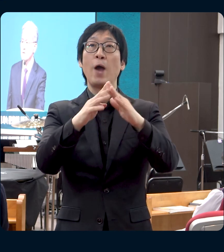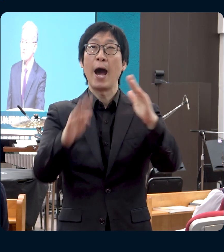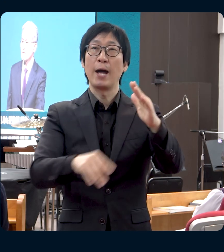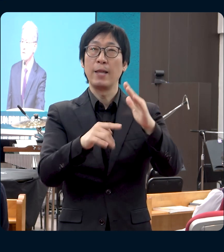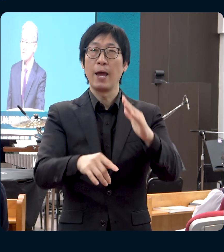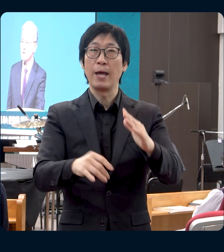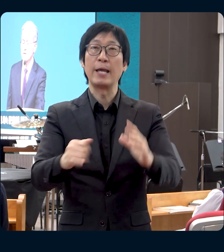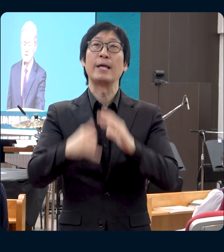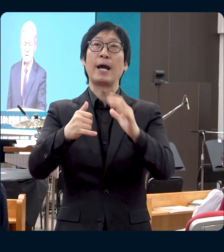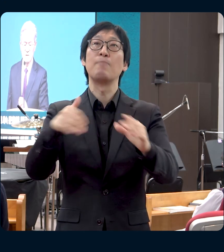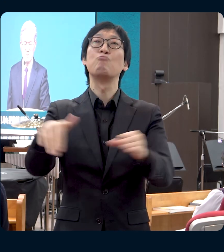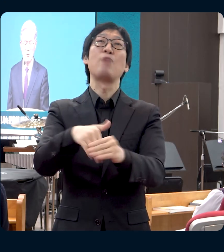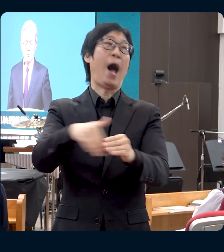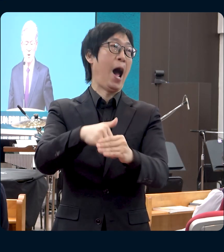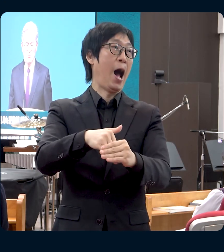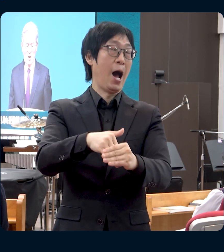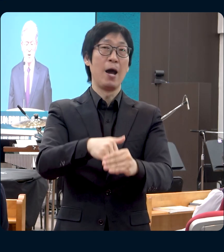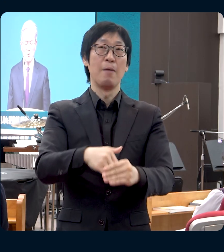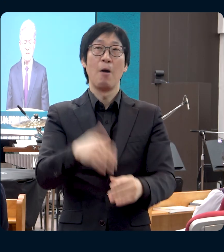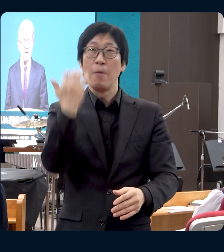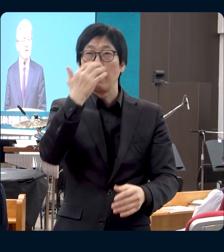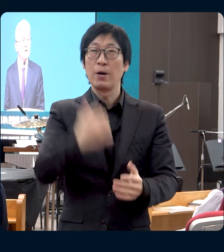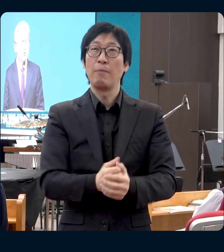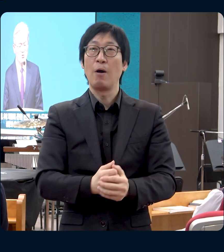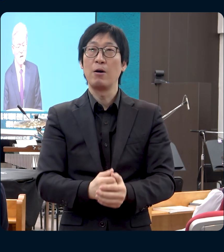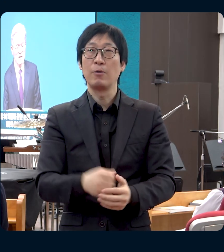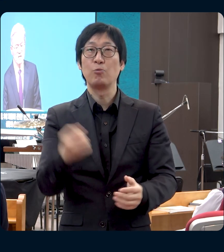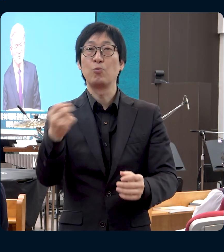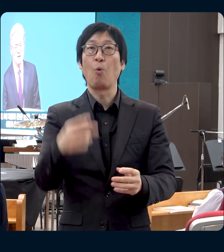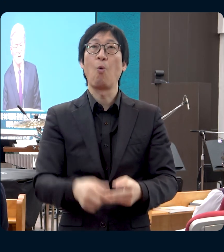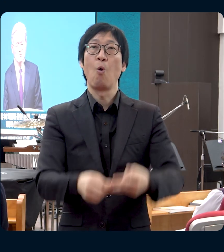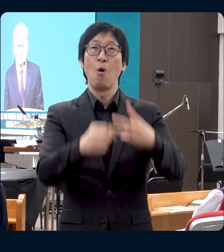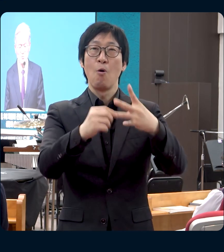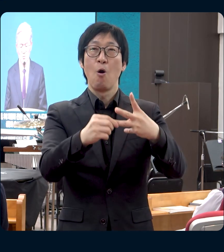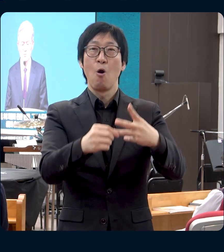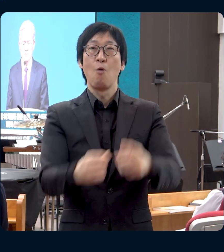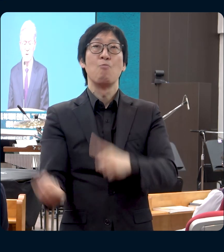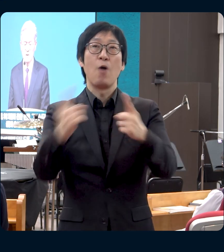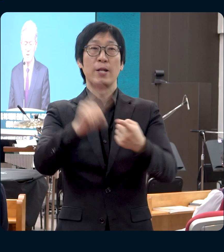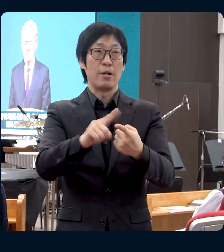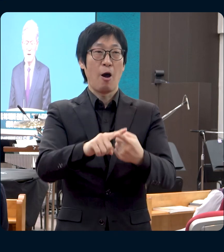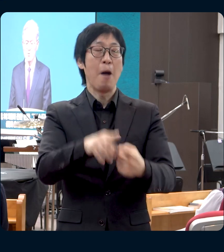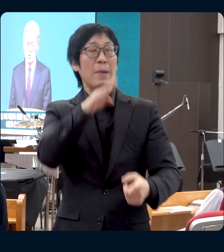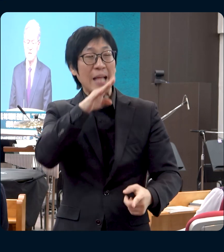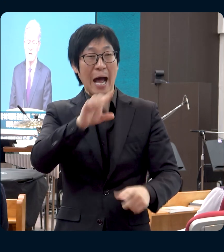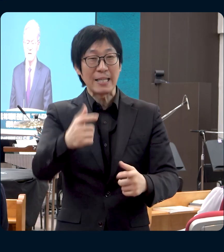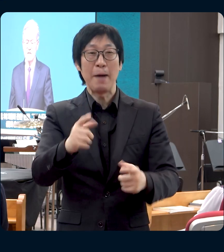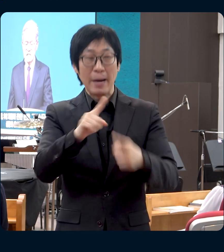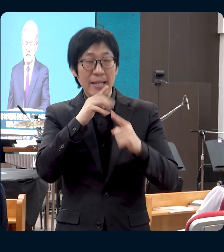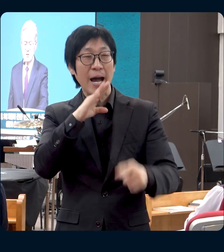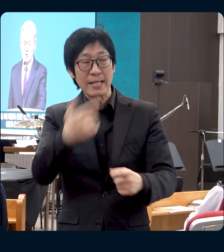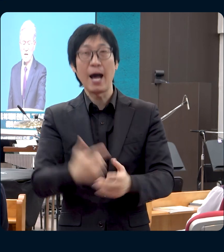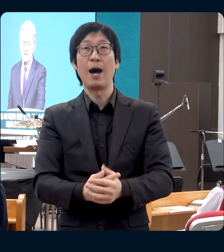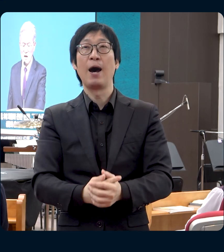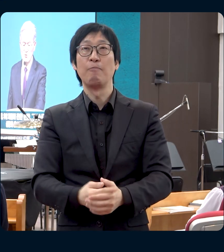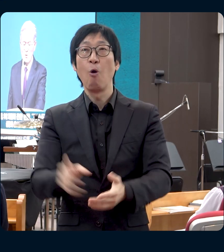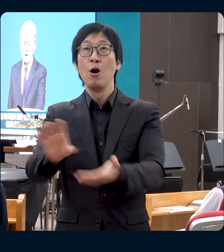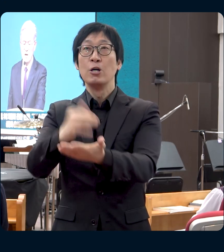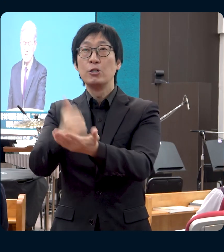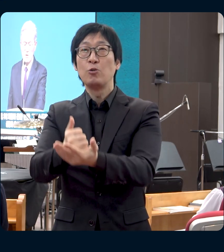있었습니다. 그리고 부활 논쟁, 우상의 제물에 대한 관한 논쟁,